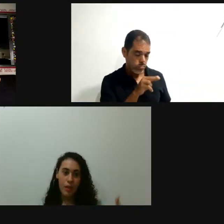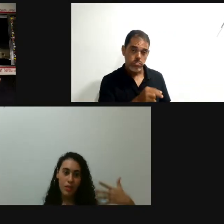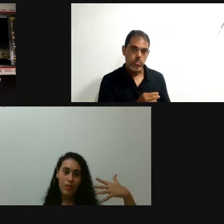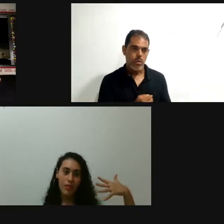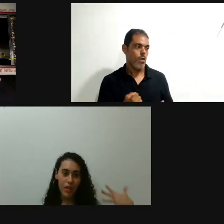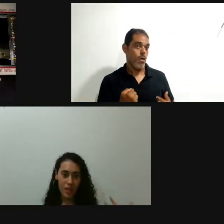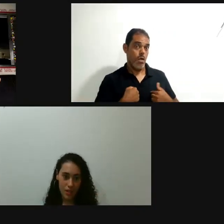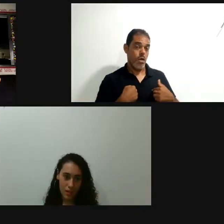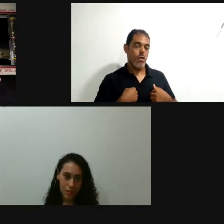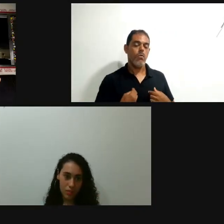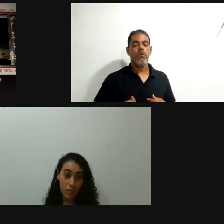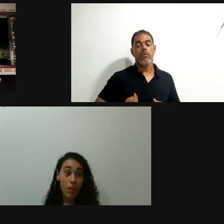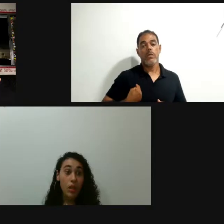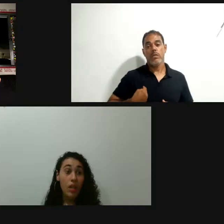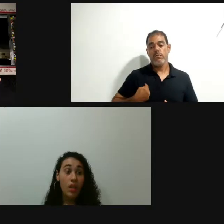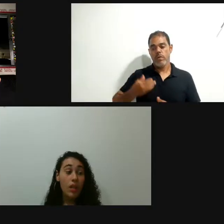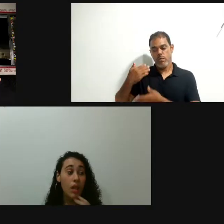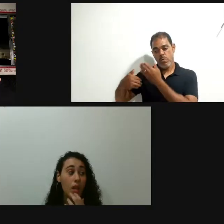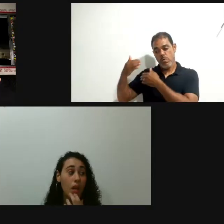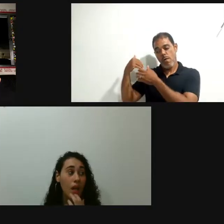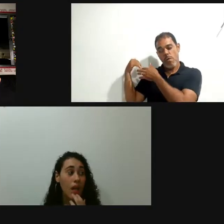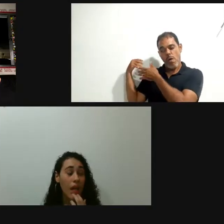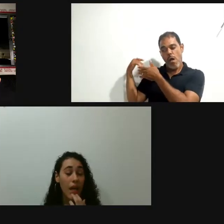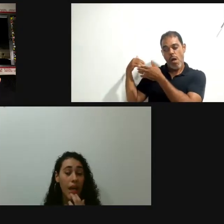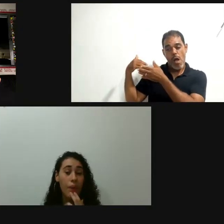desenhar por causa da vivência.